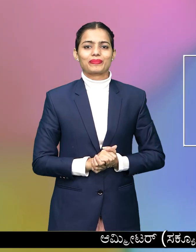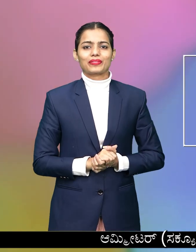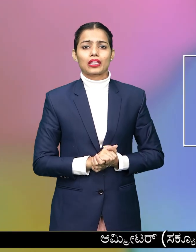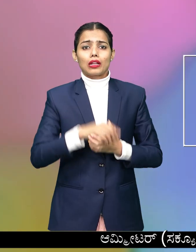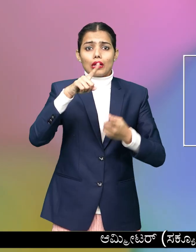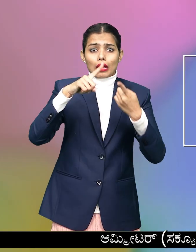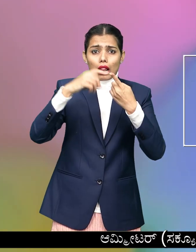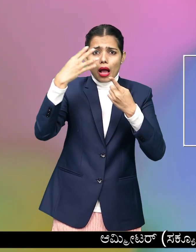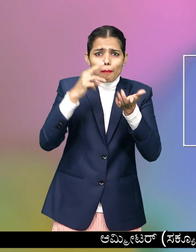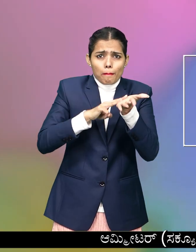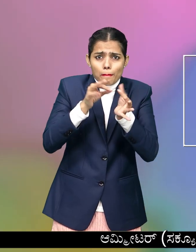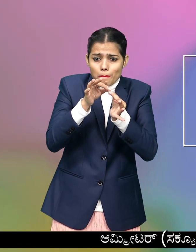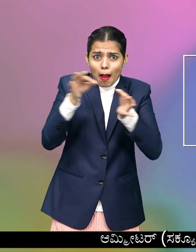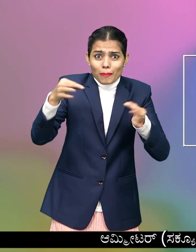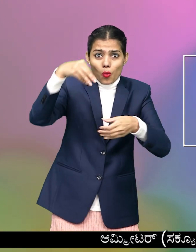ಅಮೀಟರ್,